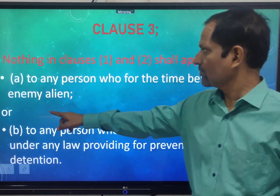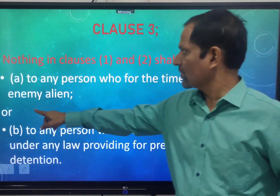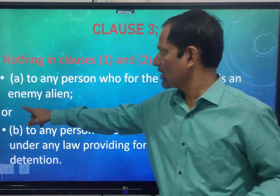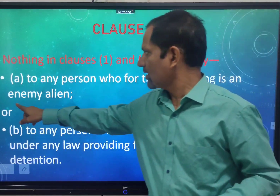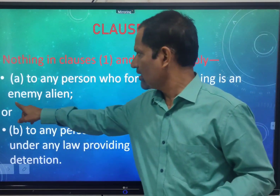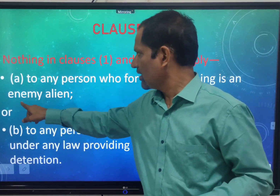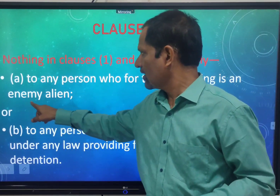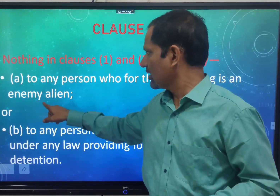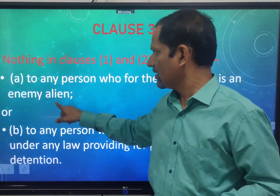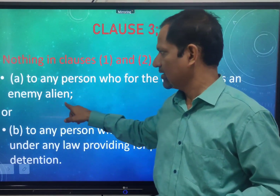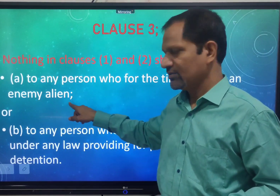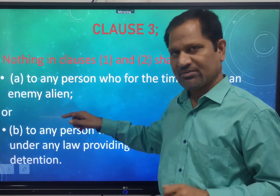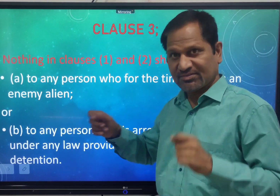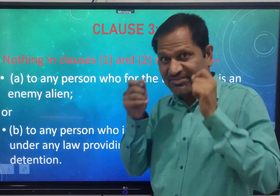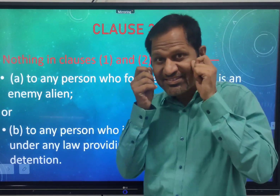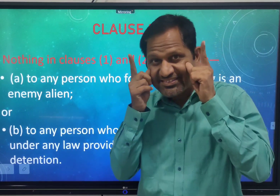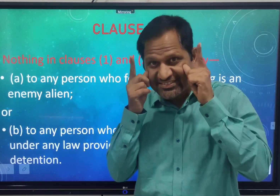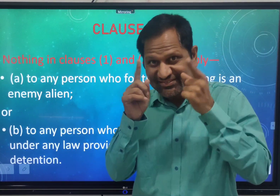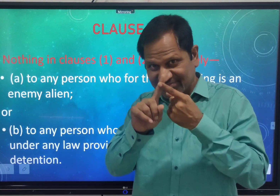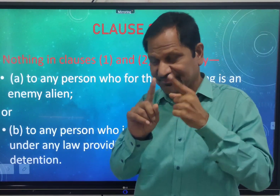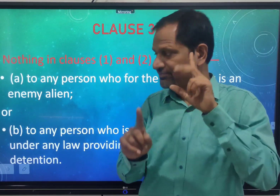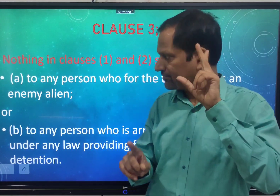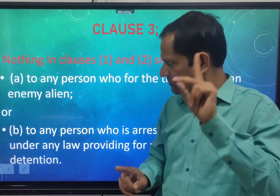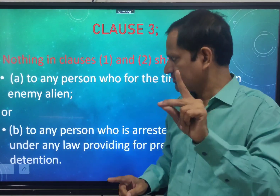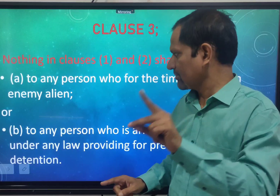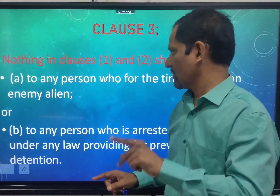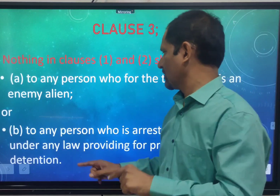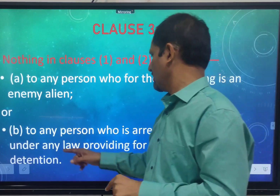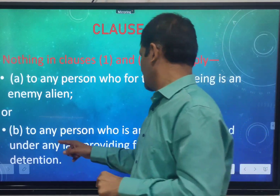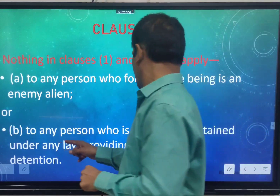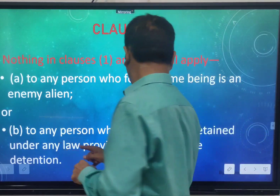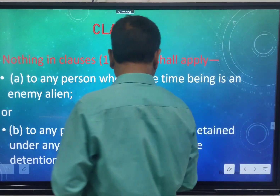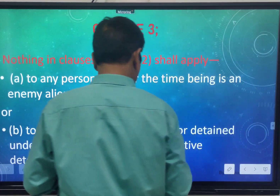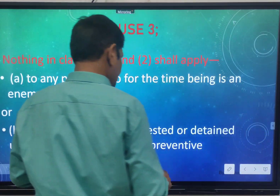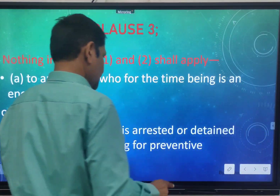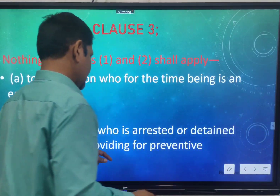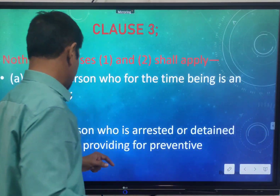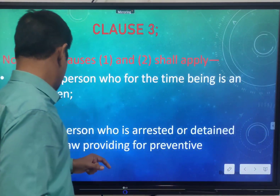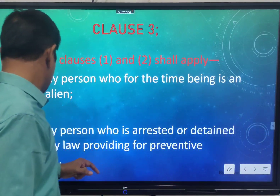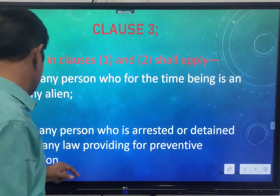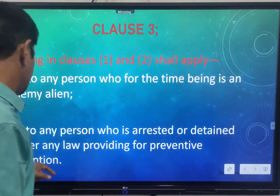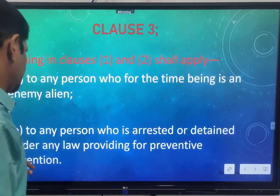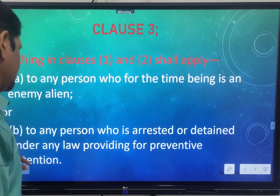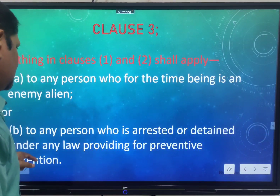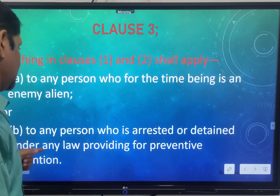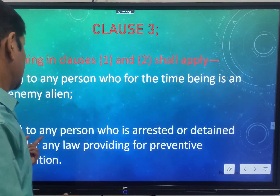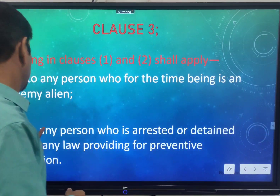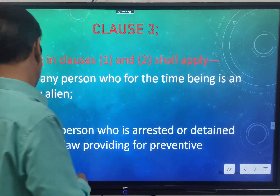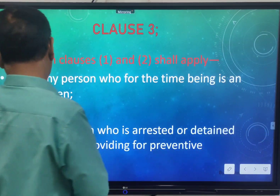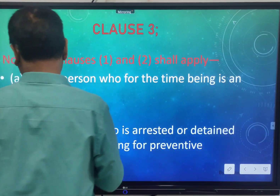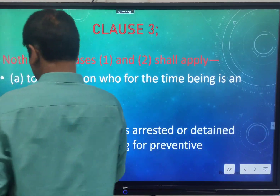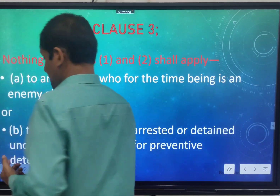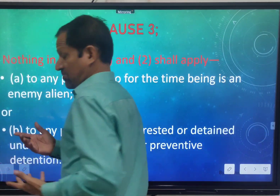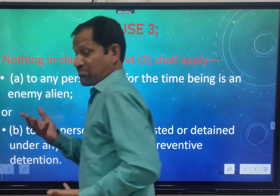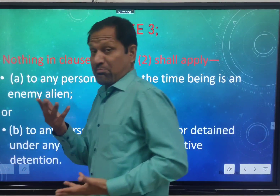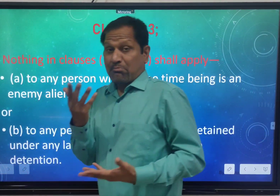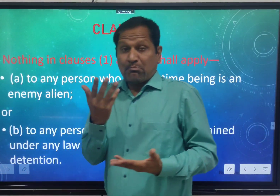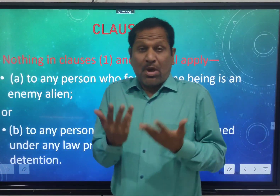टू एनी पर्सन फॉर द टाइमिंग is an enemy alien or to any person who is arrested or detained